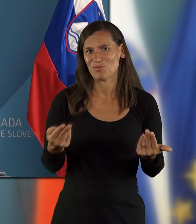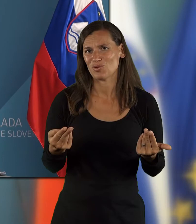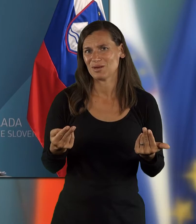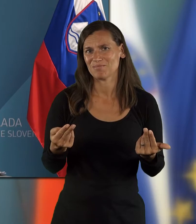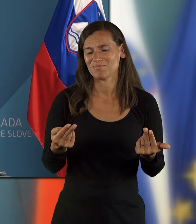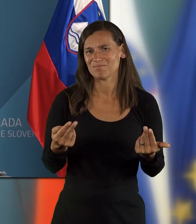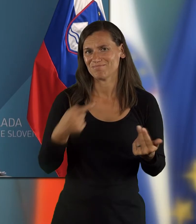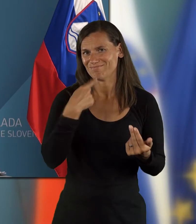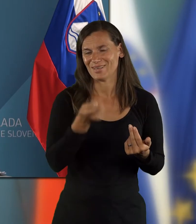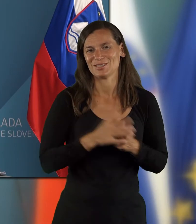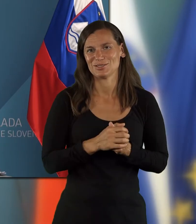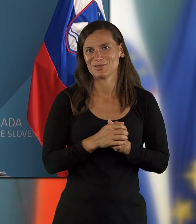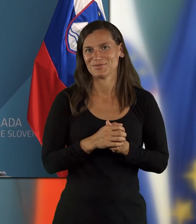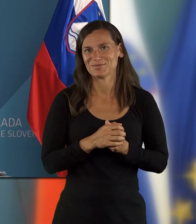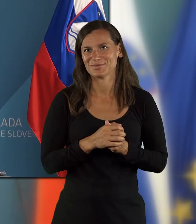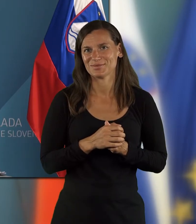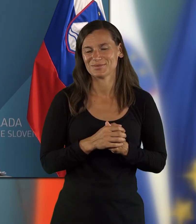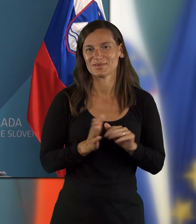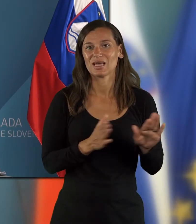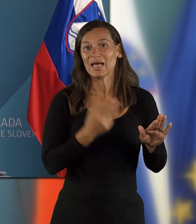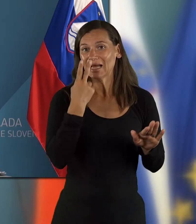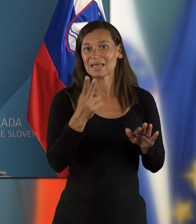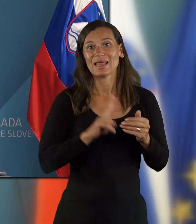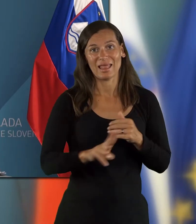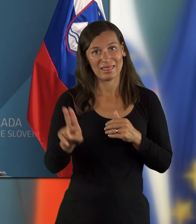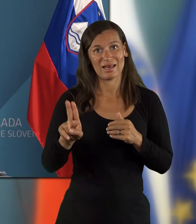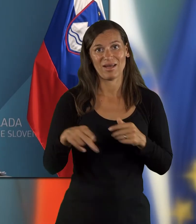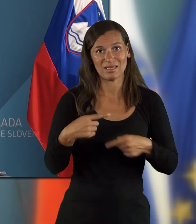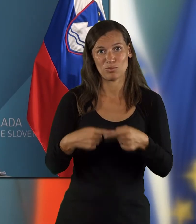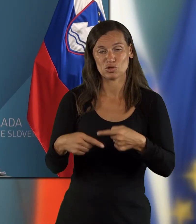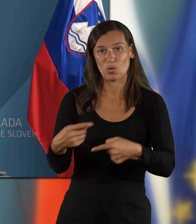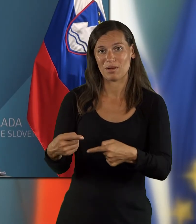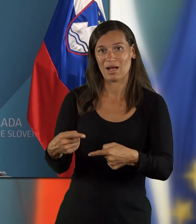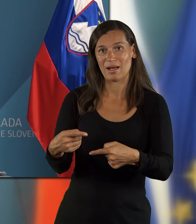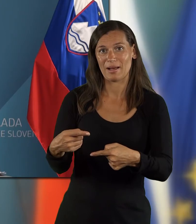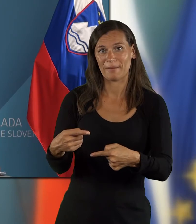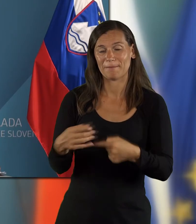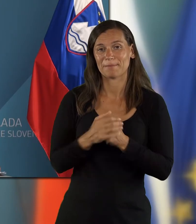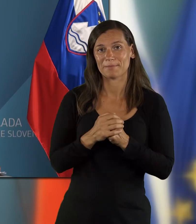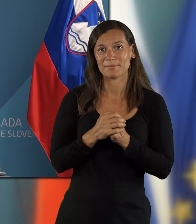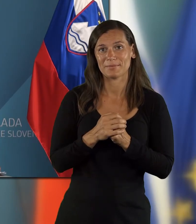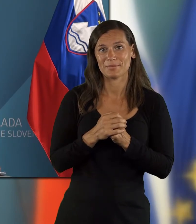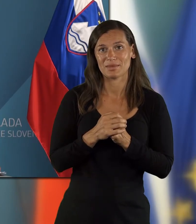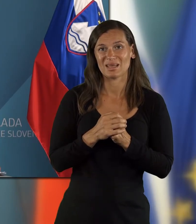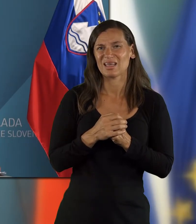smislu ne morem izražati. Zdaj, kar se tiče nadaljevanja postopka,